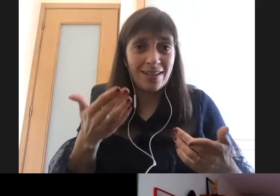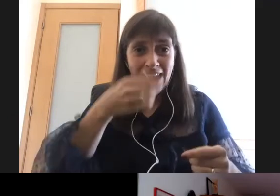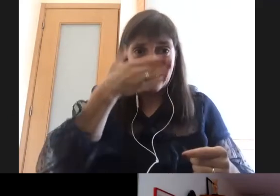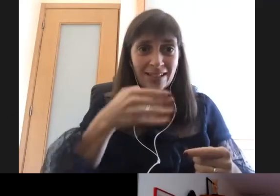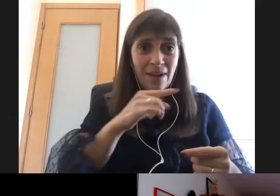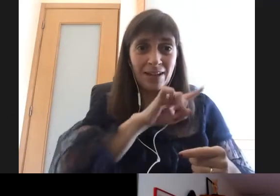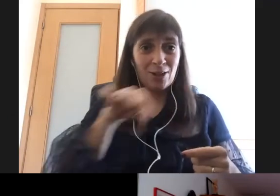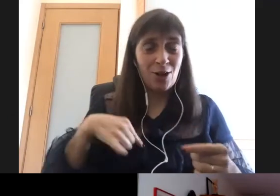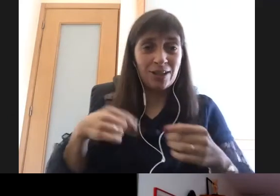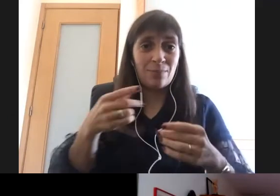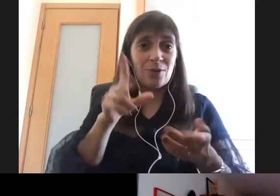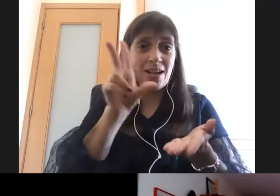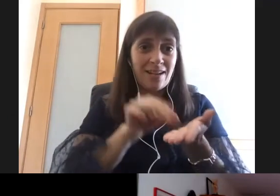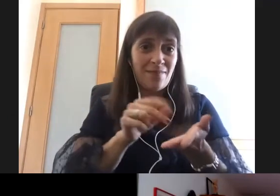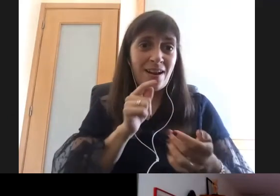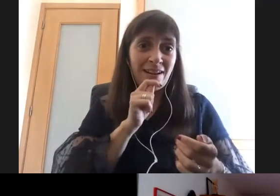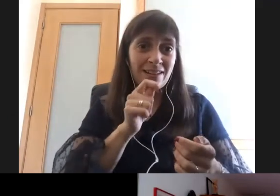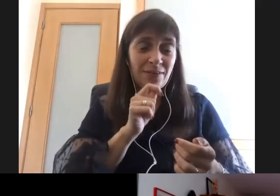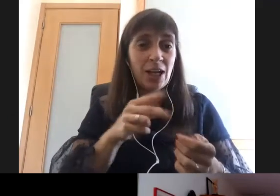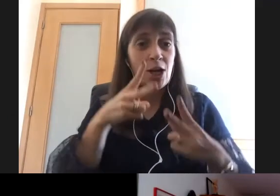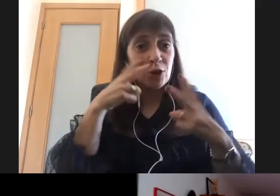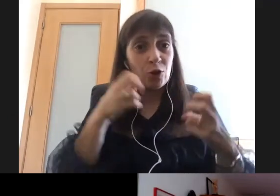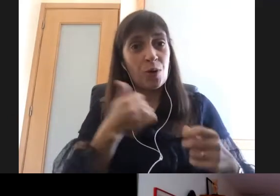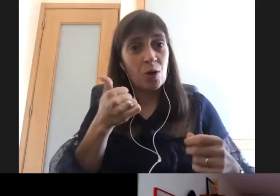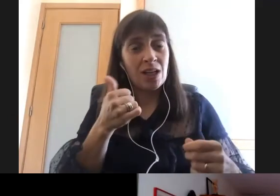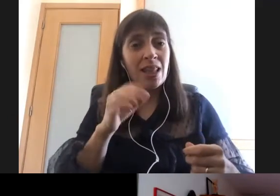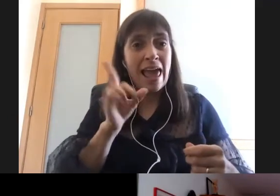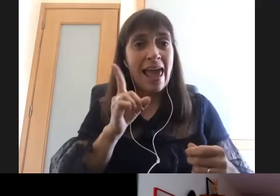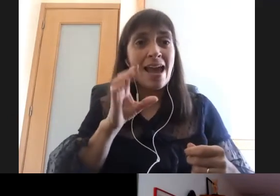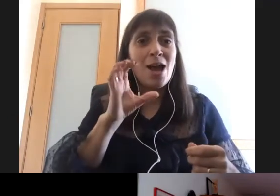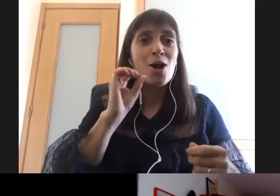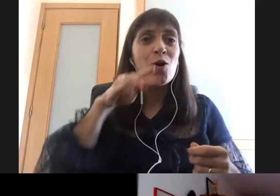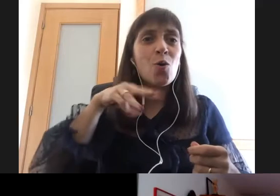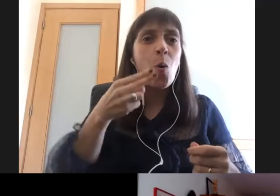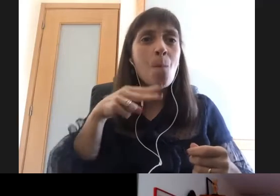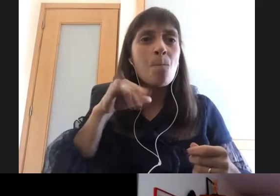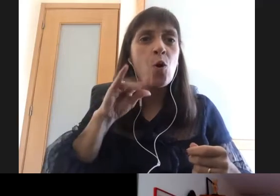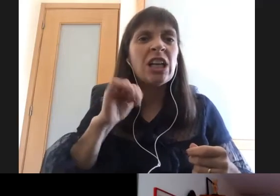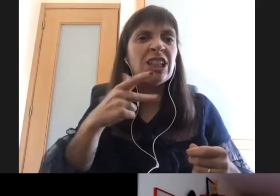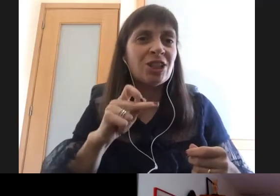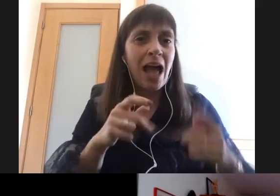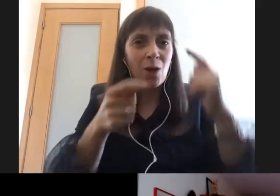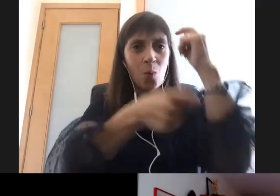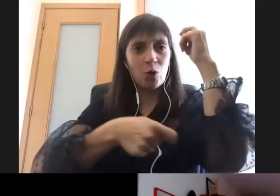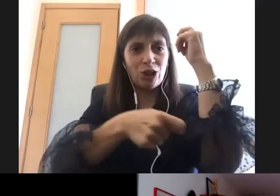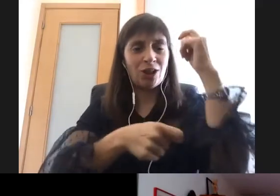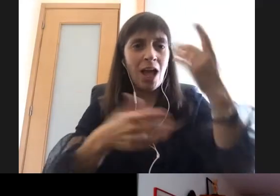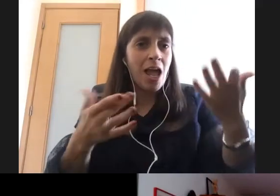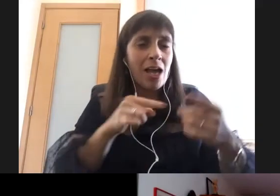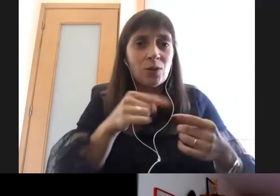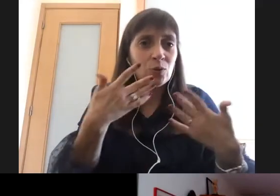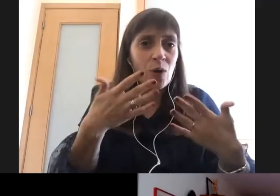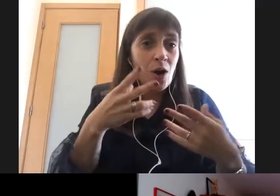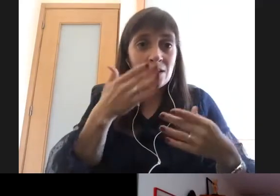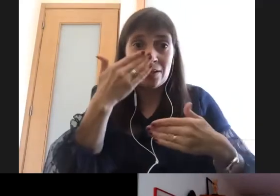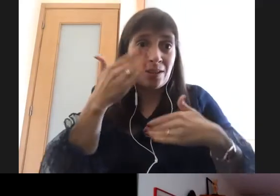os bolsonaristas descobriram que o Bolsonaro é comunista. Ou seja, é tão radical que daqui a pouco vai ser contra o líder deles.